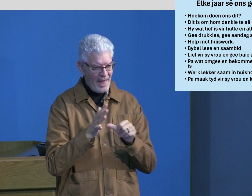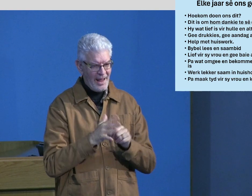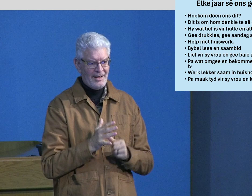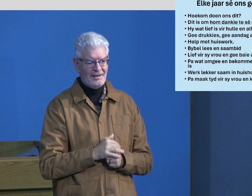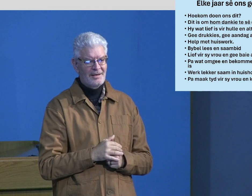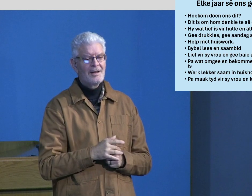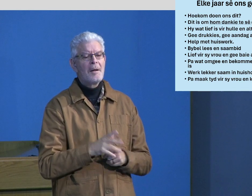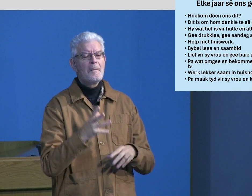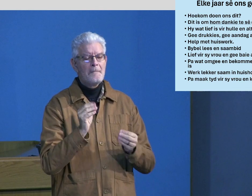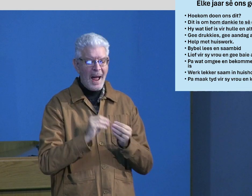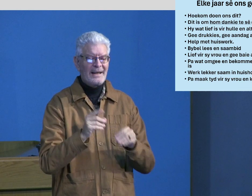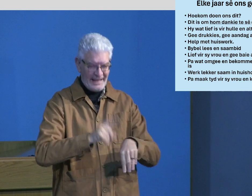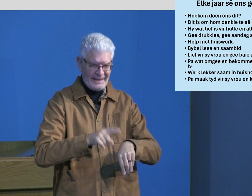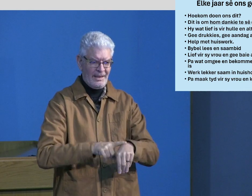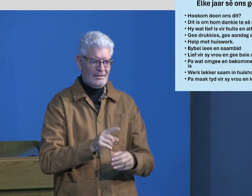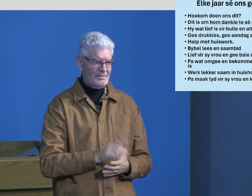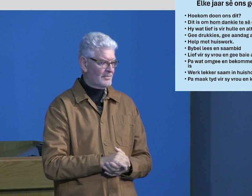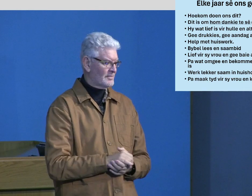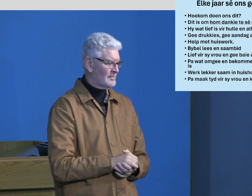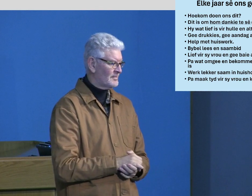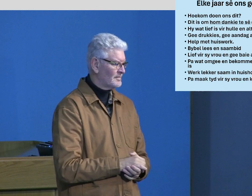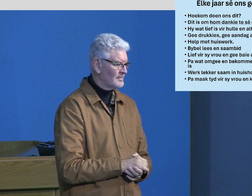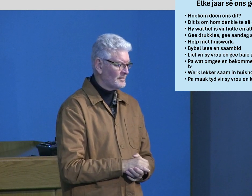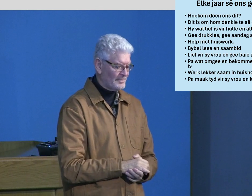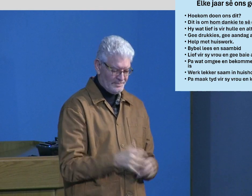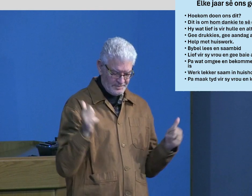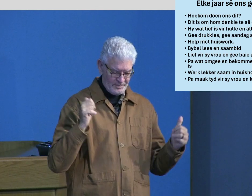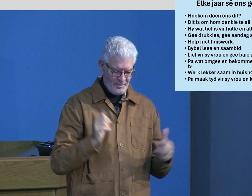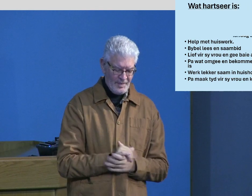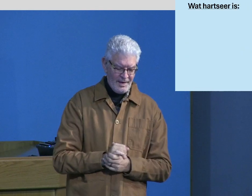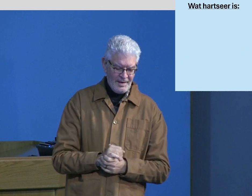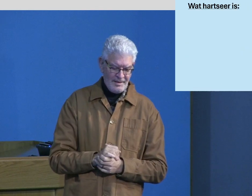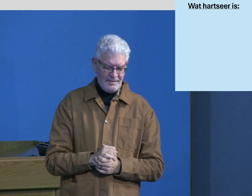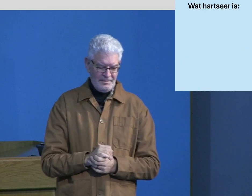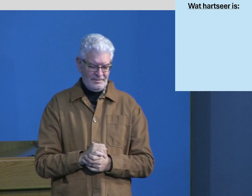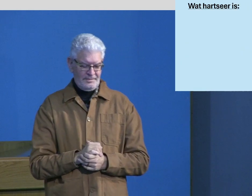tafel. Maak tyd, maak tyd.